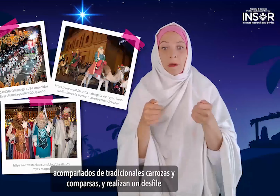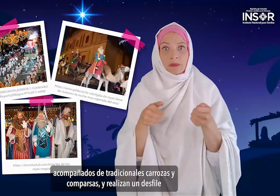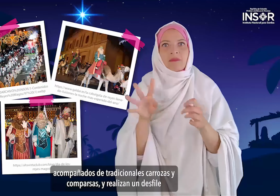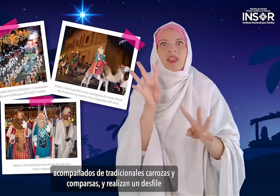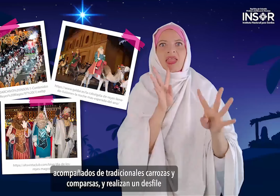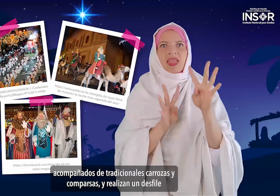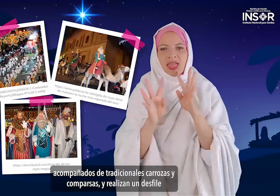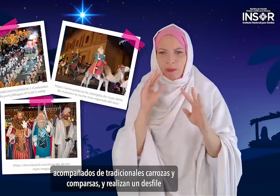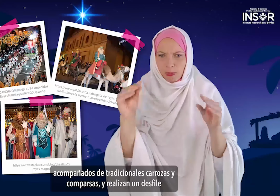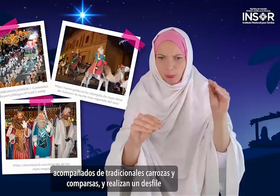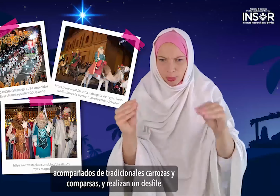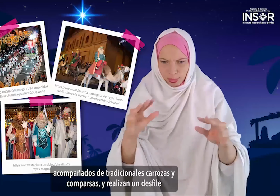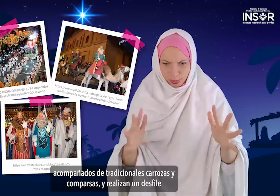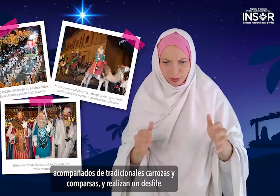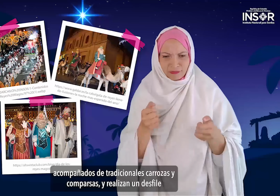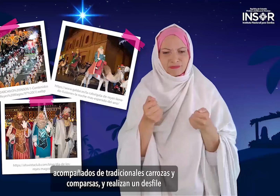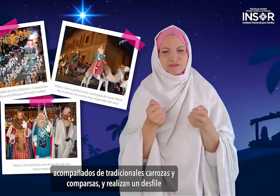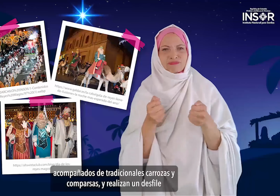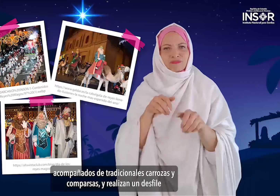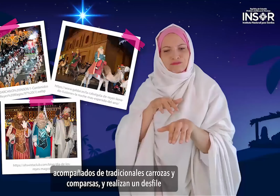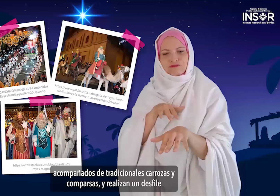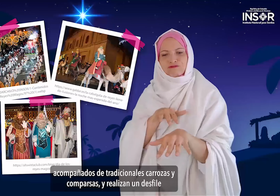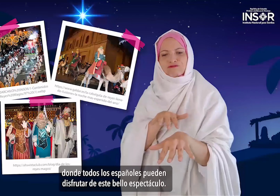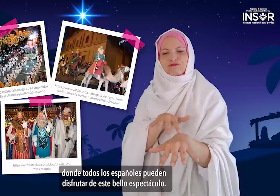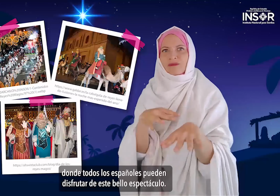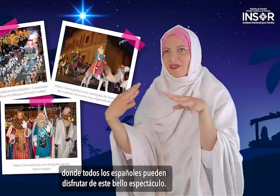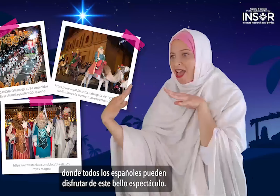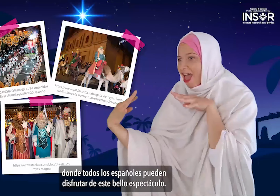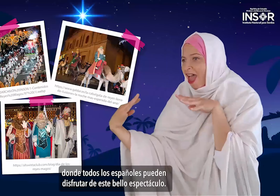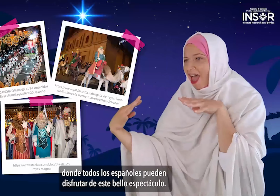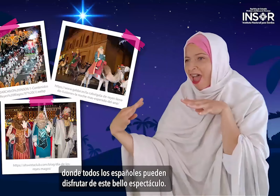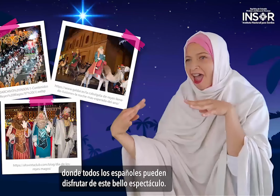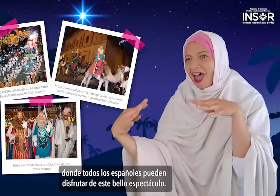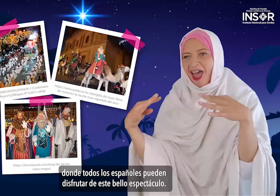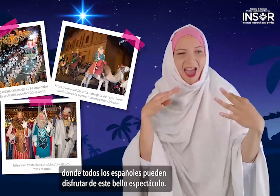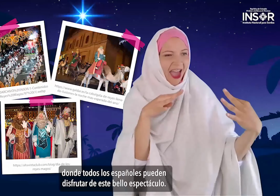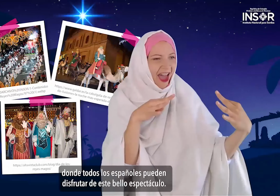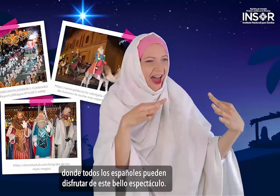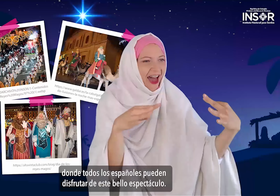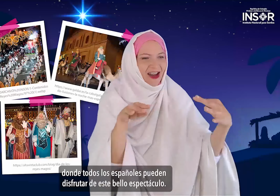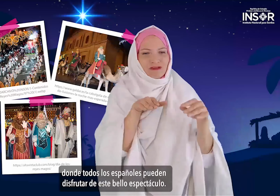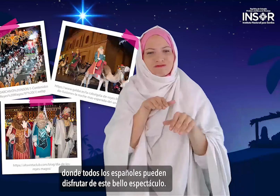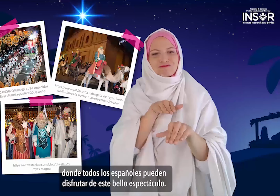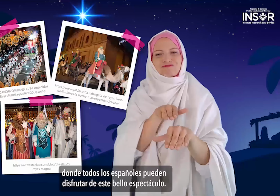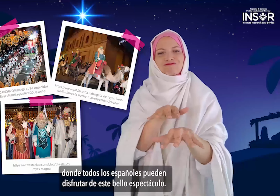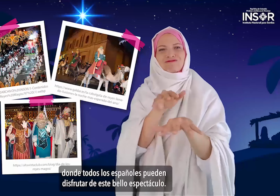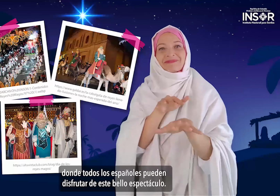y realizan un desfile donde todos los españoles pueden disfrutar